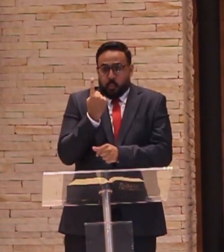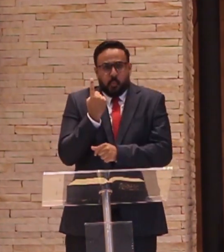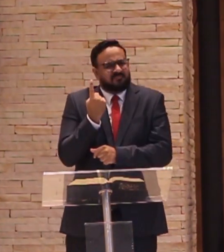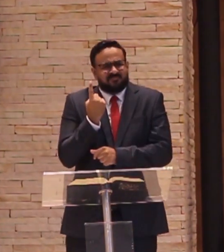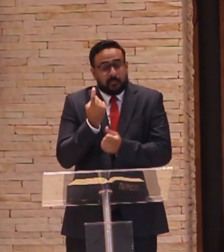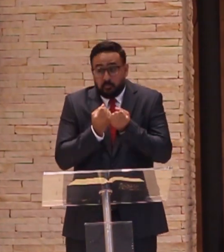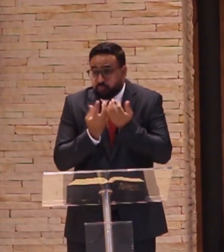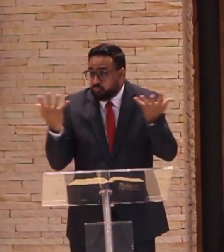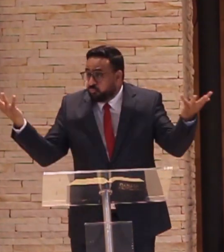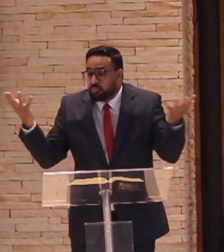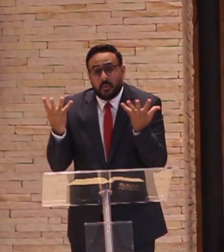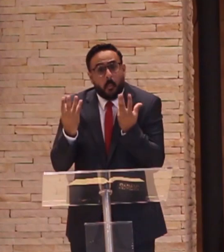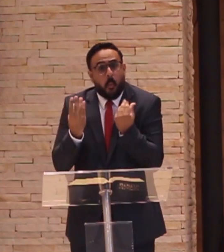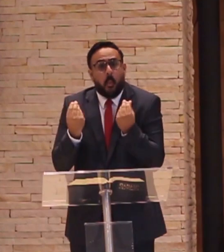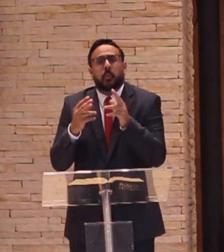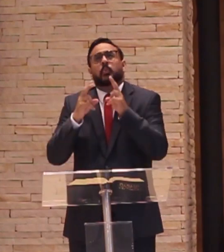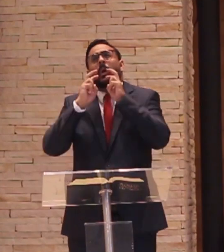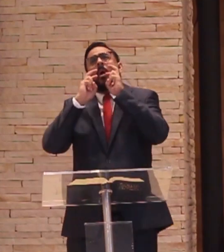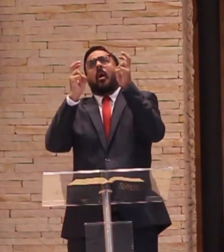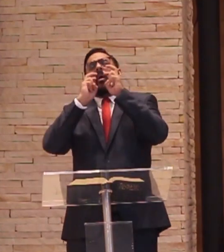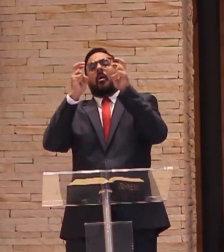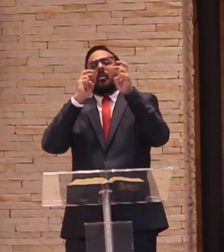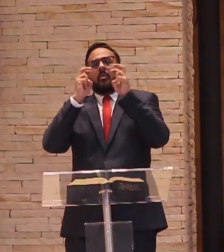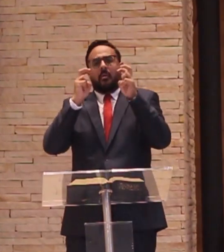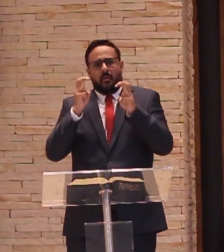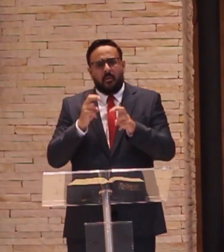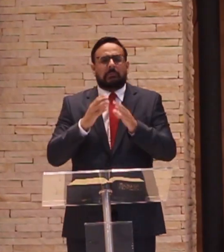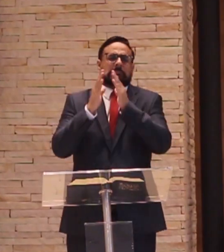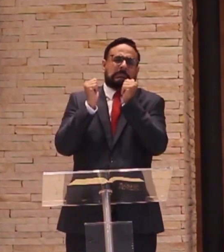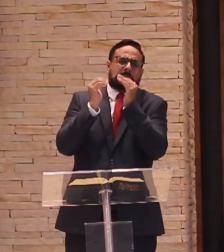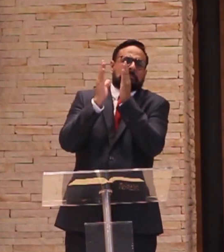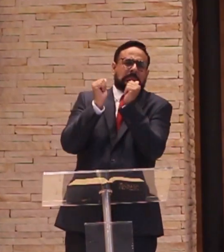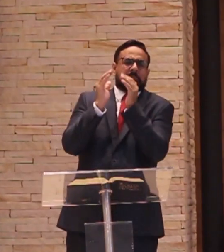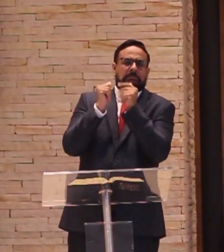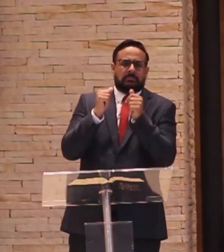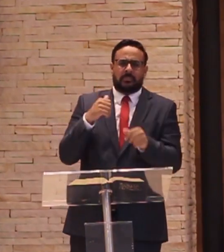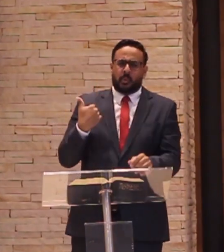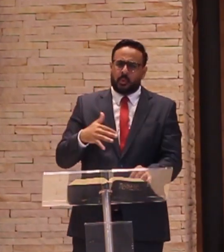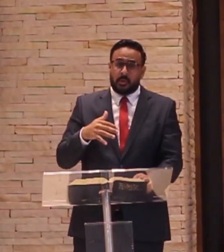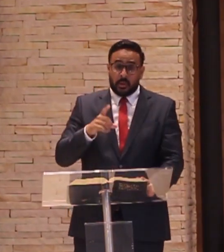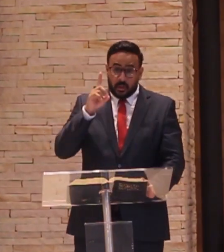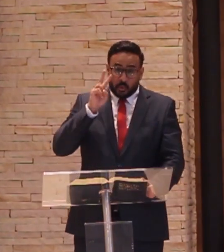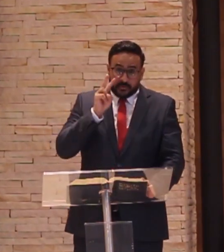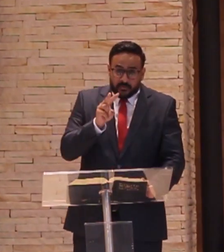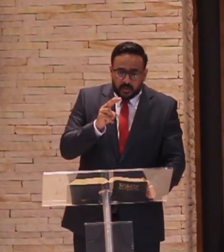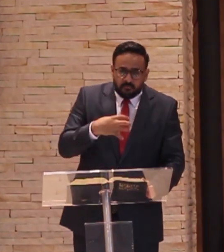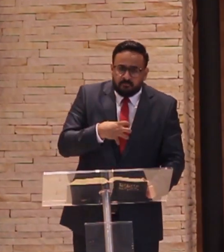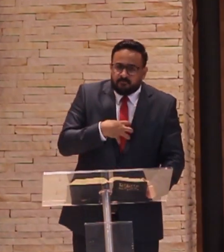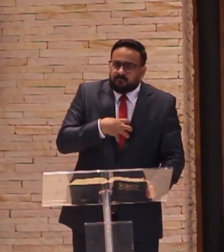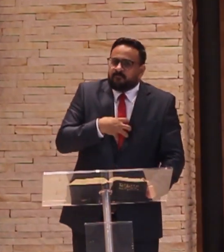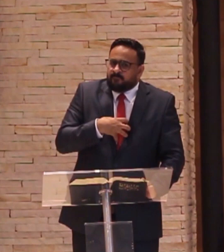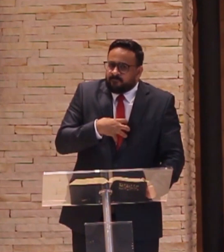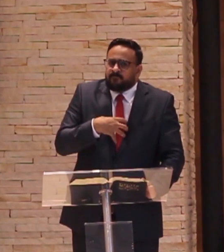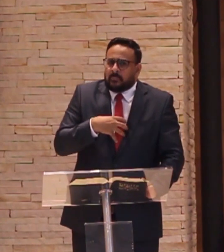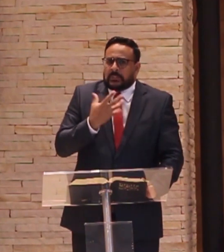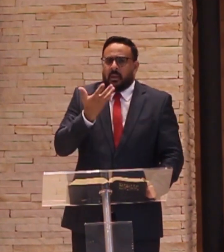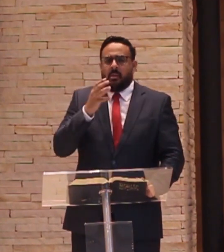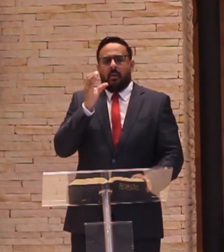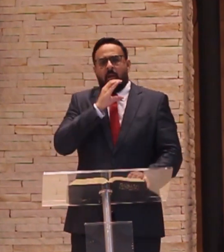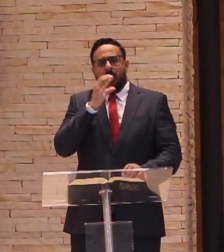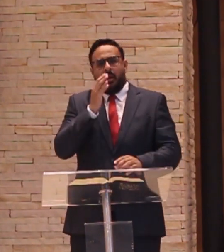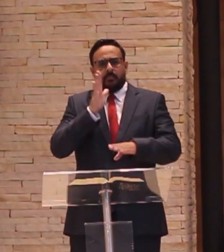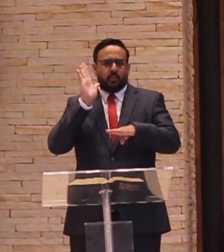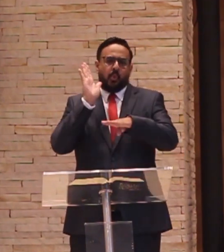salvação urgente, que clamavam desesperadamente por uma solução, por uma ajuda de Deus. Então o povo